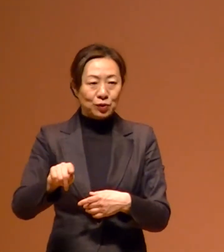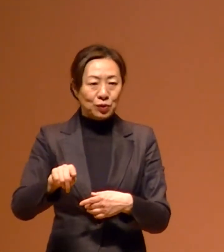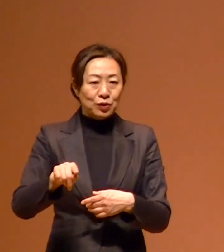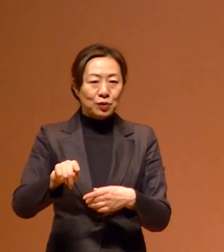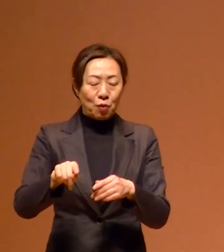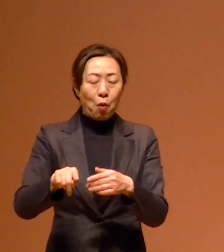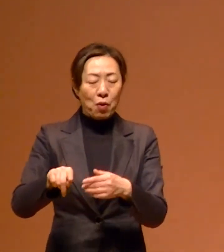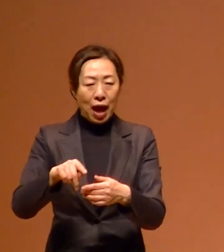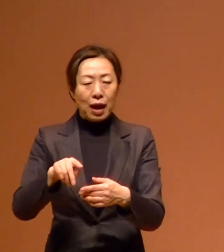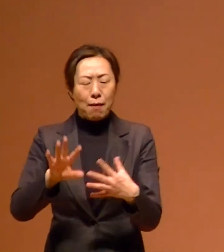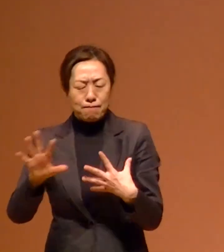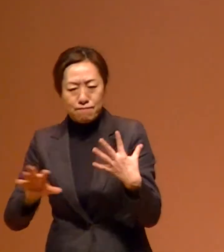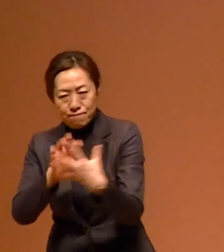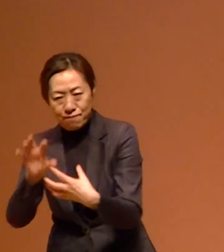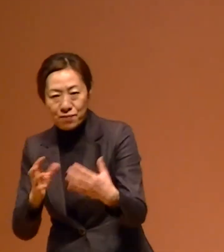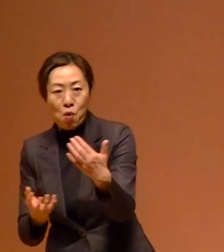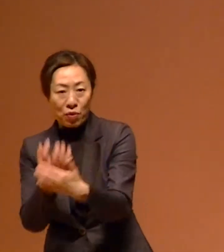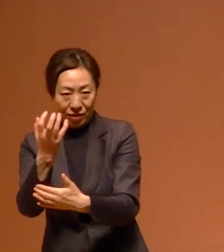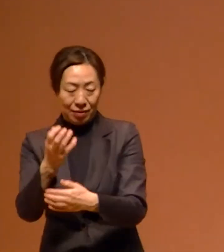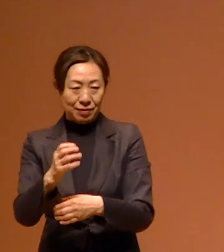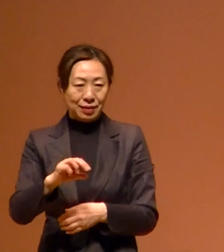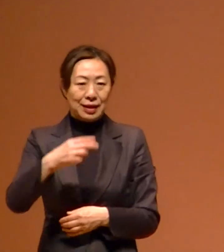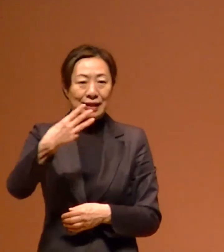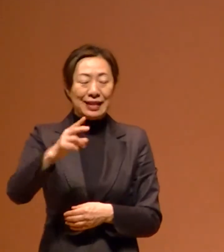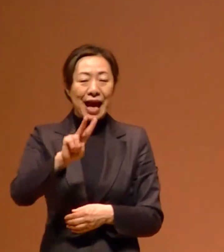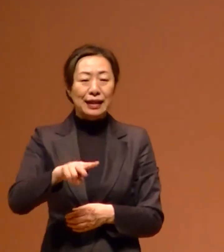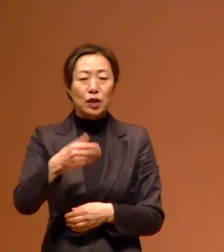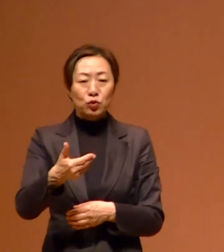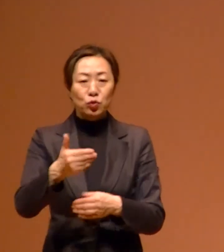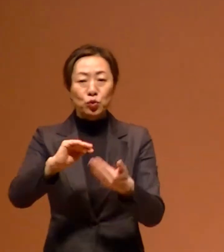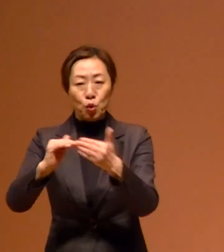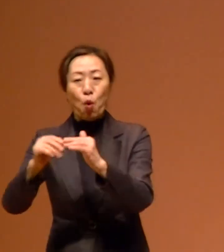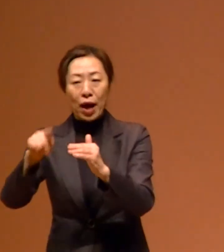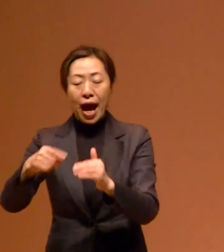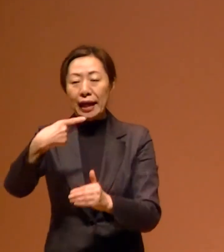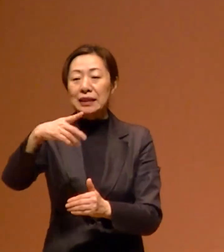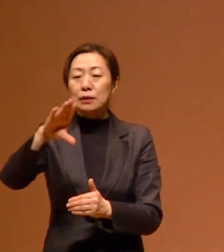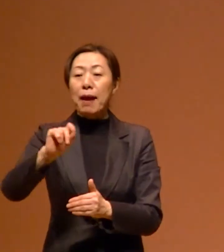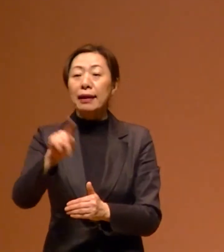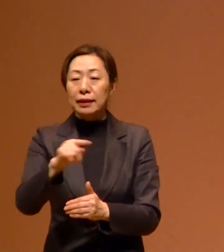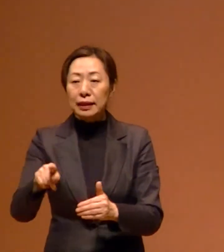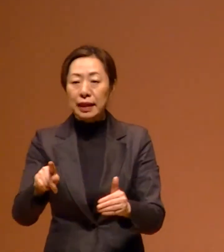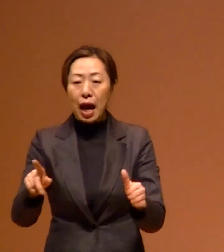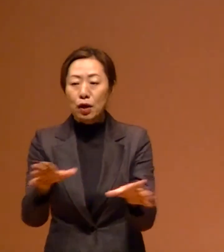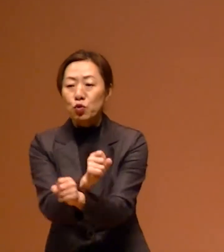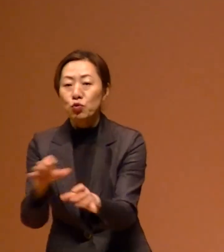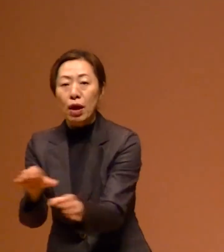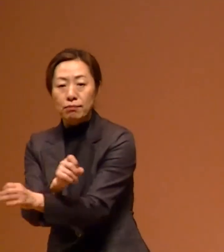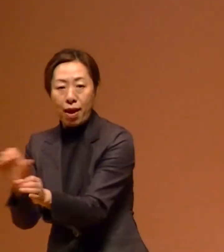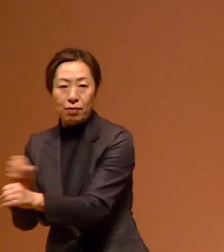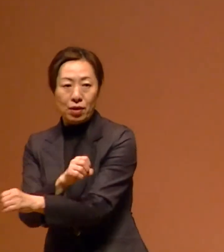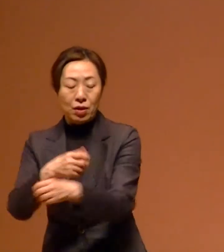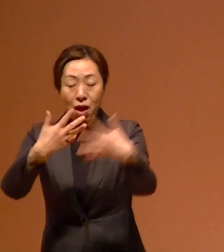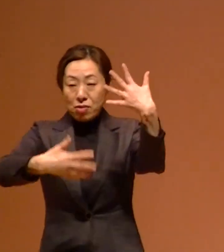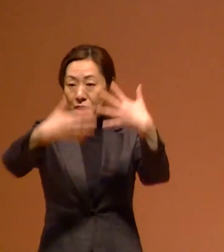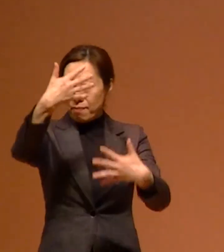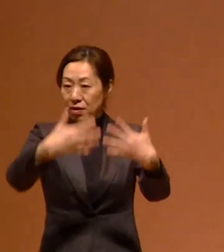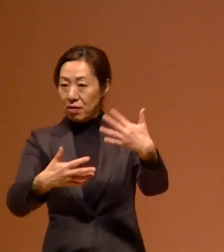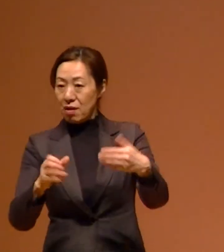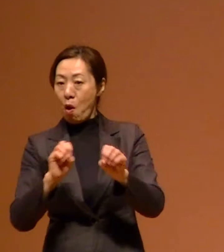ないん で三陸町は1万人がもう行方不明ということになってますので、